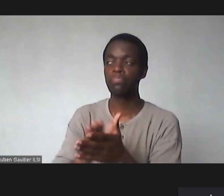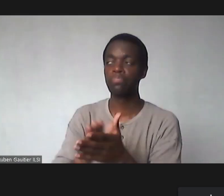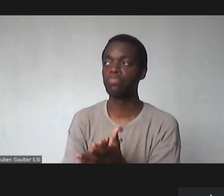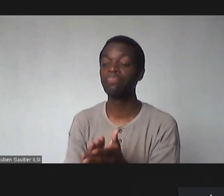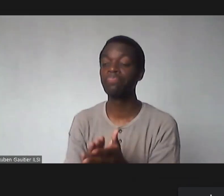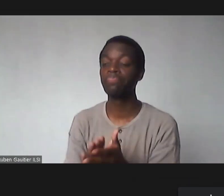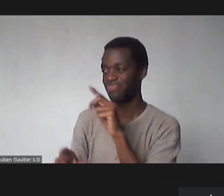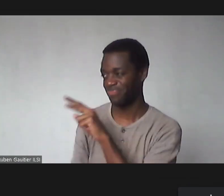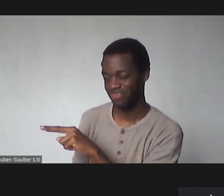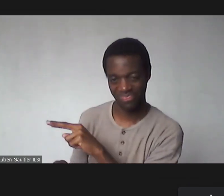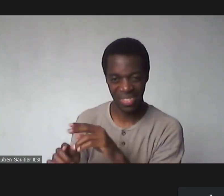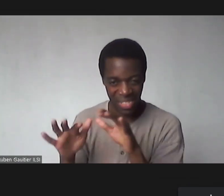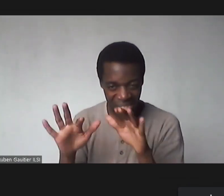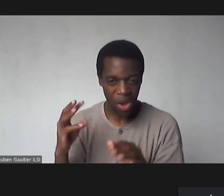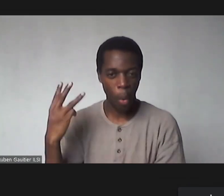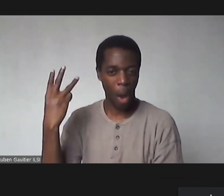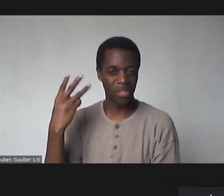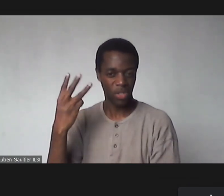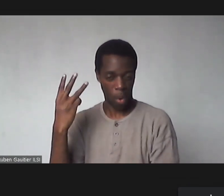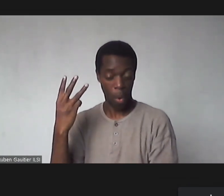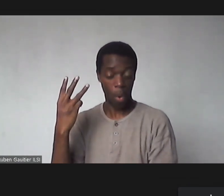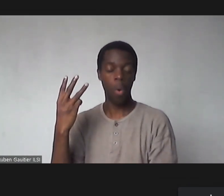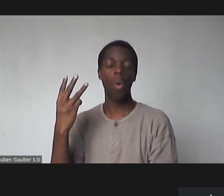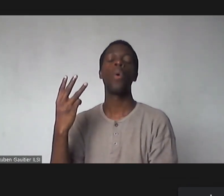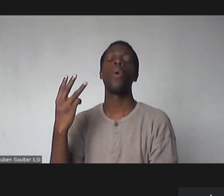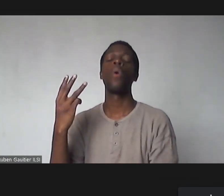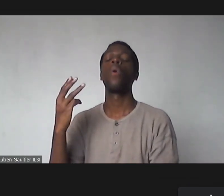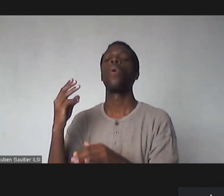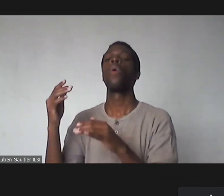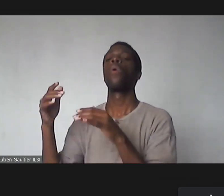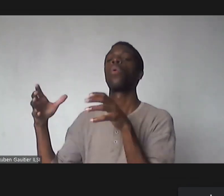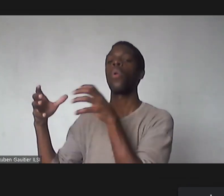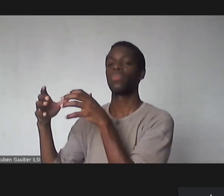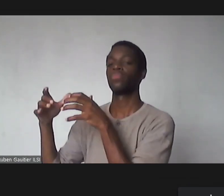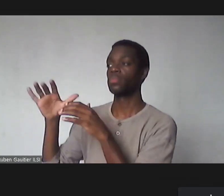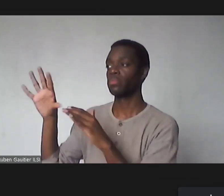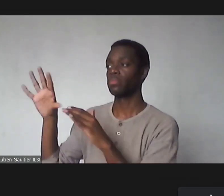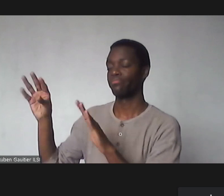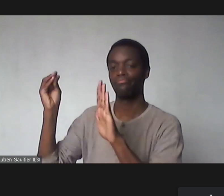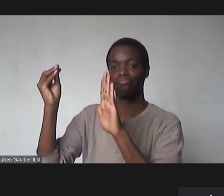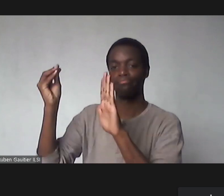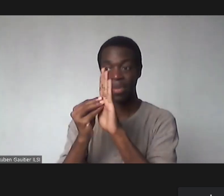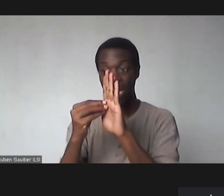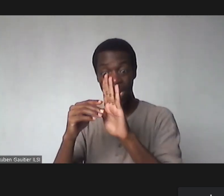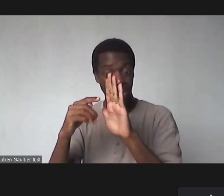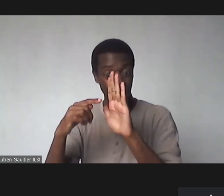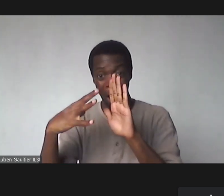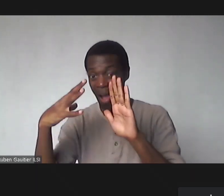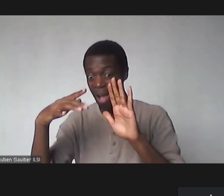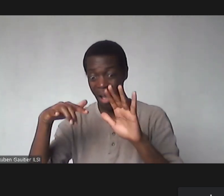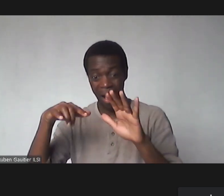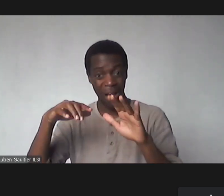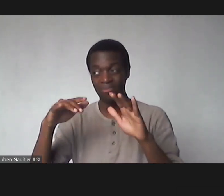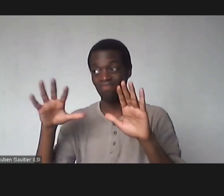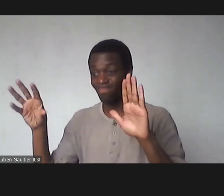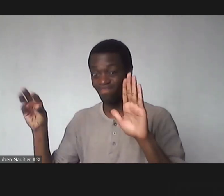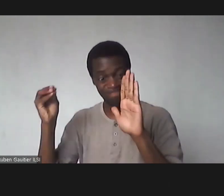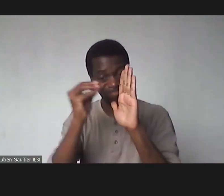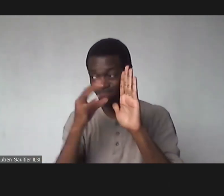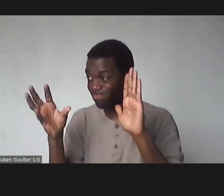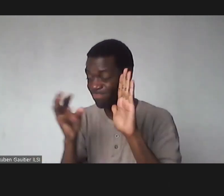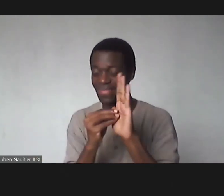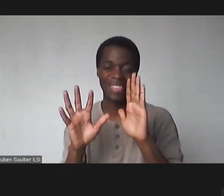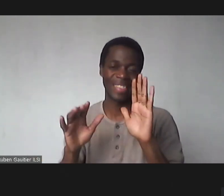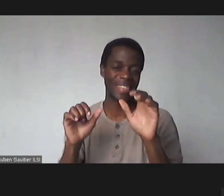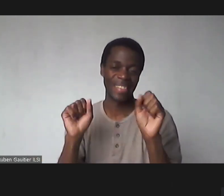y ponemos las preguntas, no todas, porque no era posible, pero también conseguimos en 3